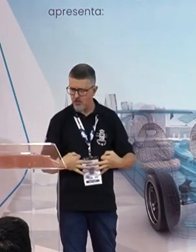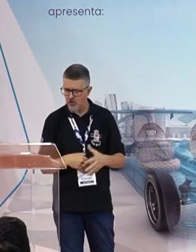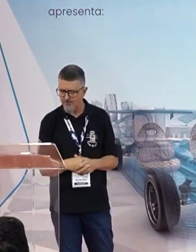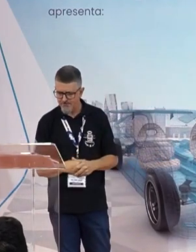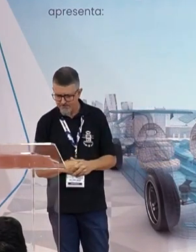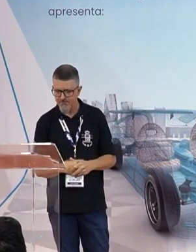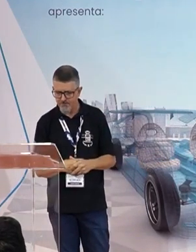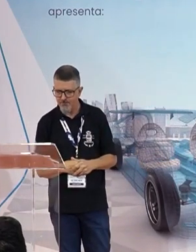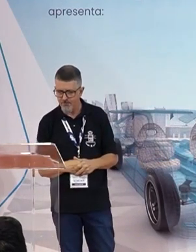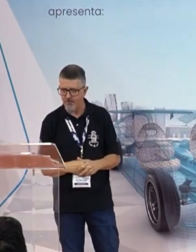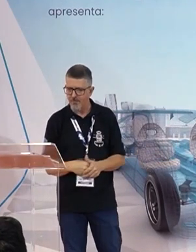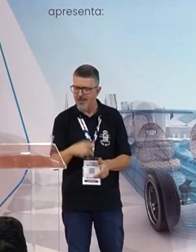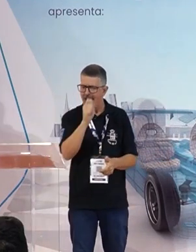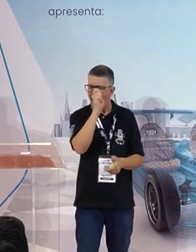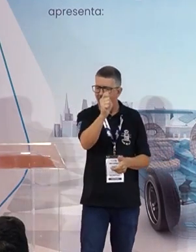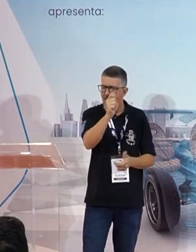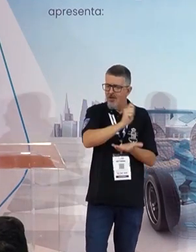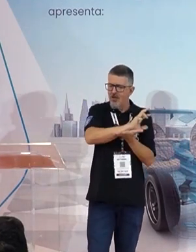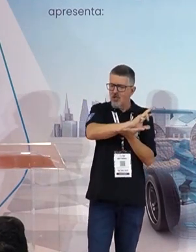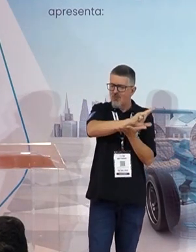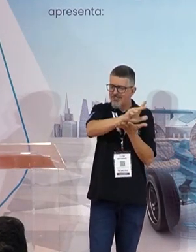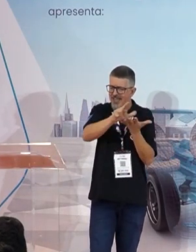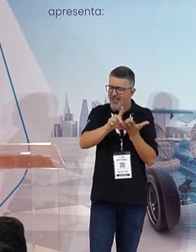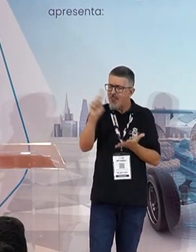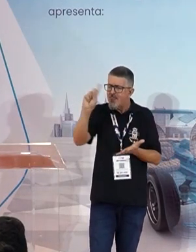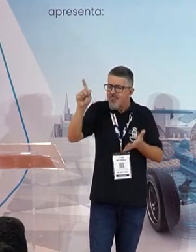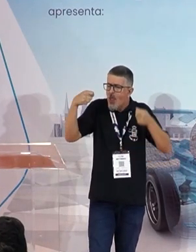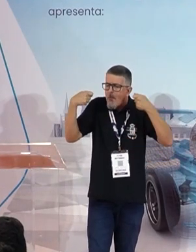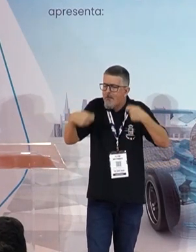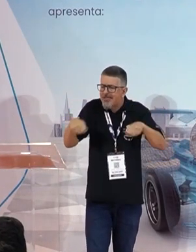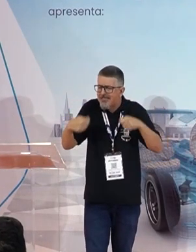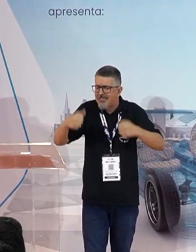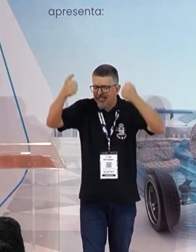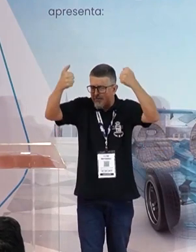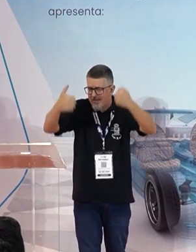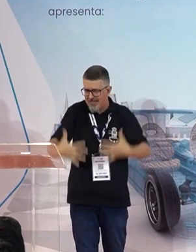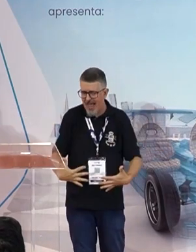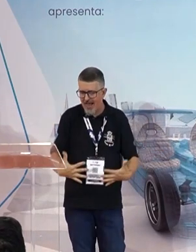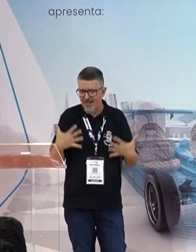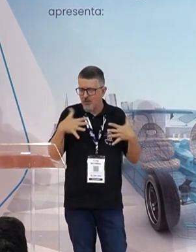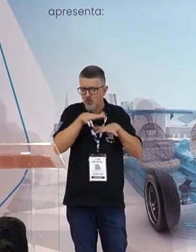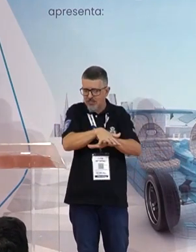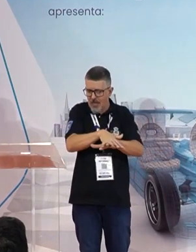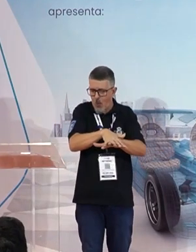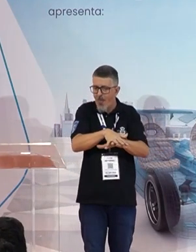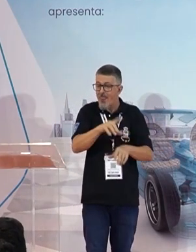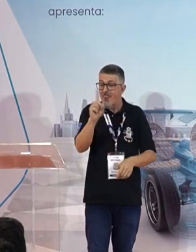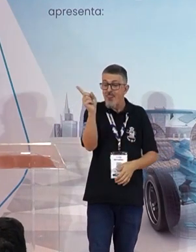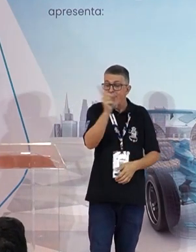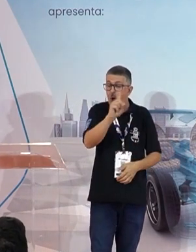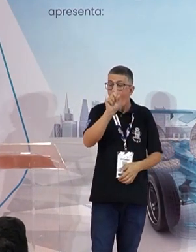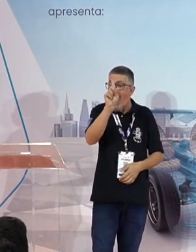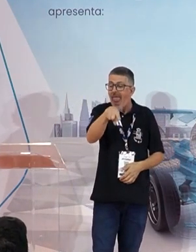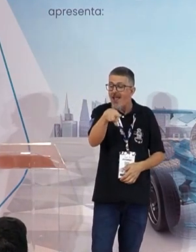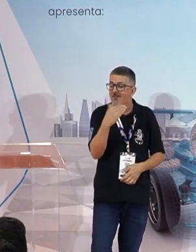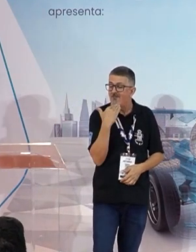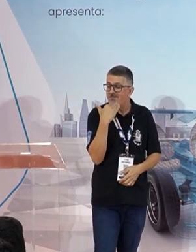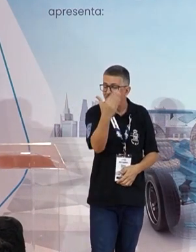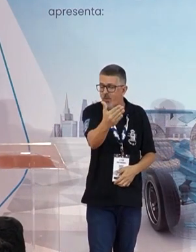dignidade. A diversidade, ela não precisa de explicação e a inclusão, ela não